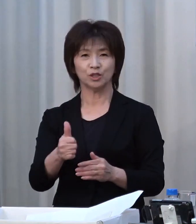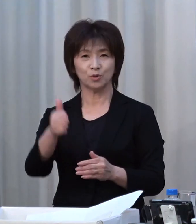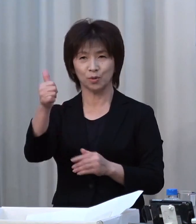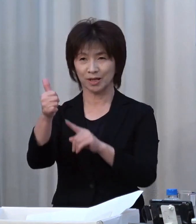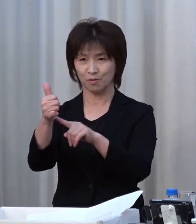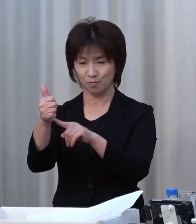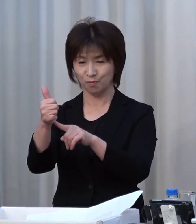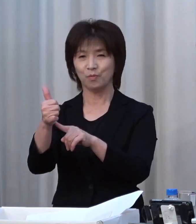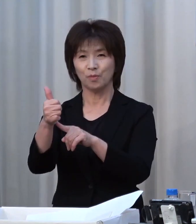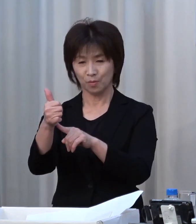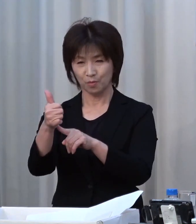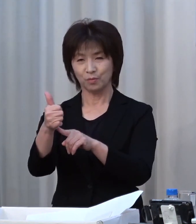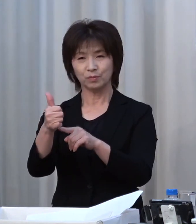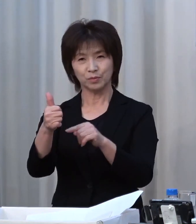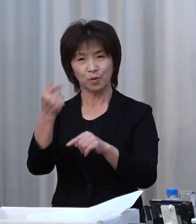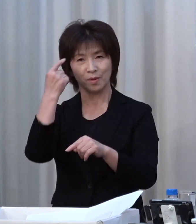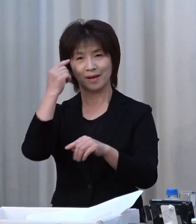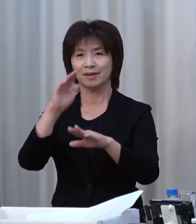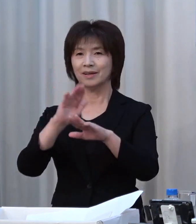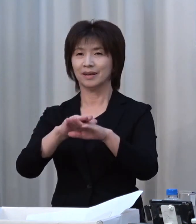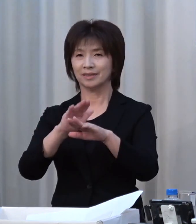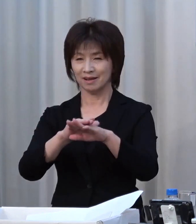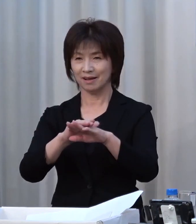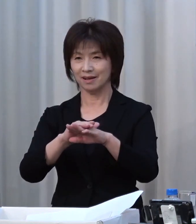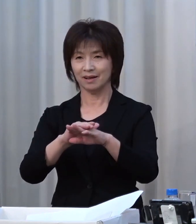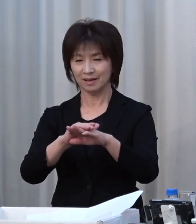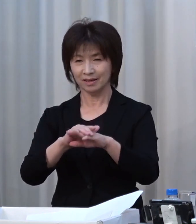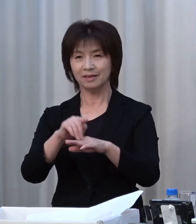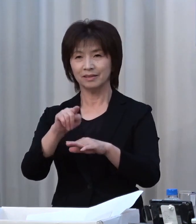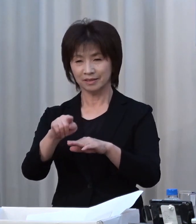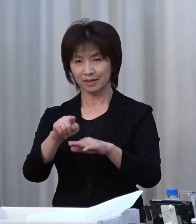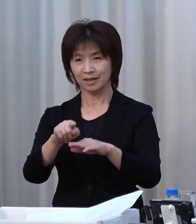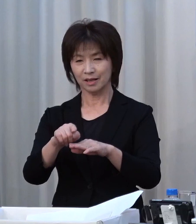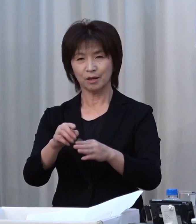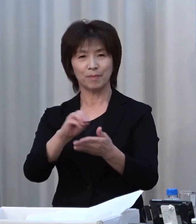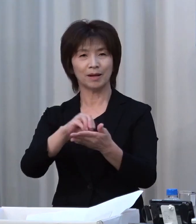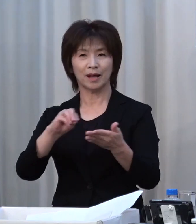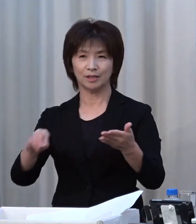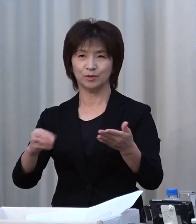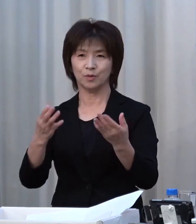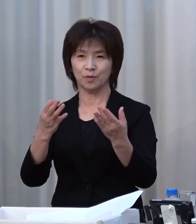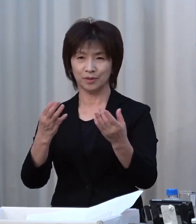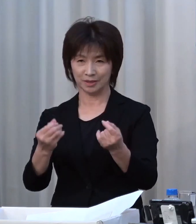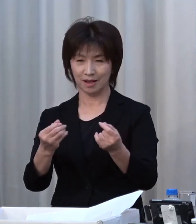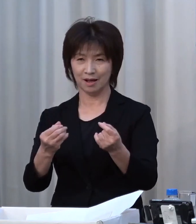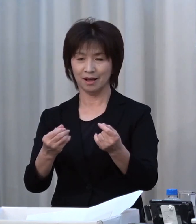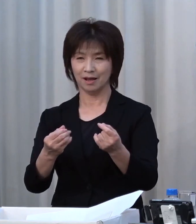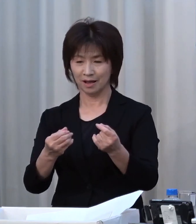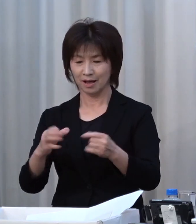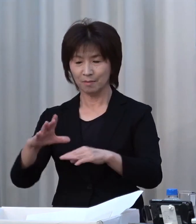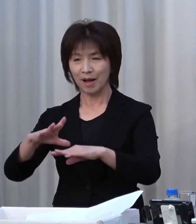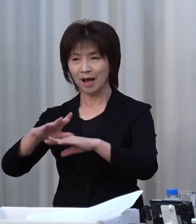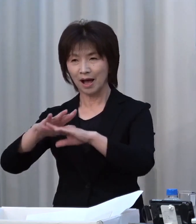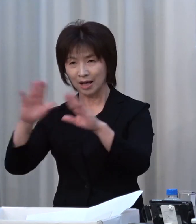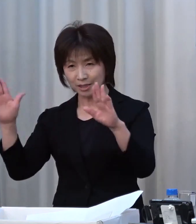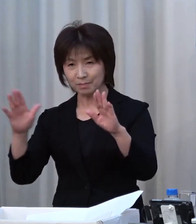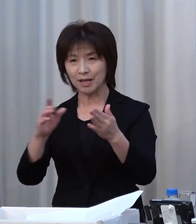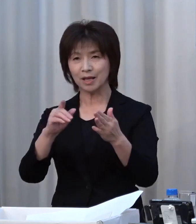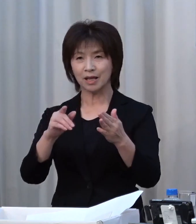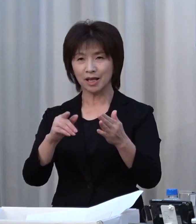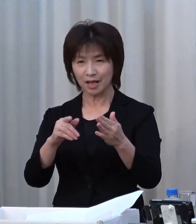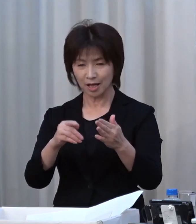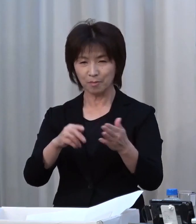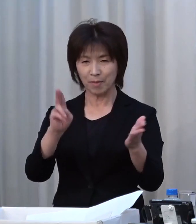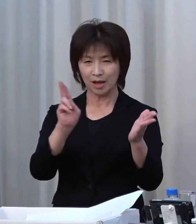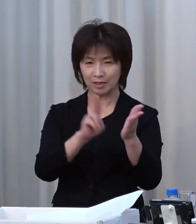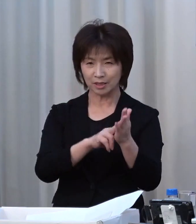は、市長さんのお考えで、そのように、初めまたそのような結